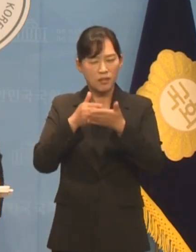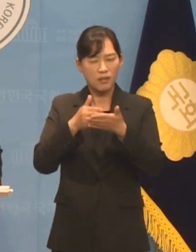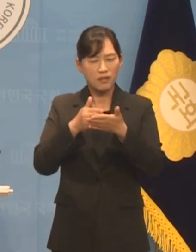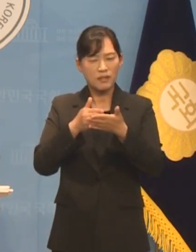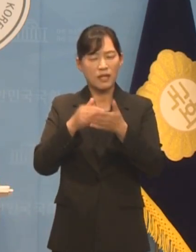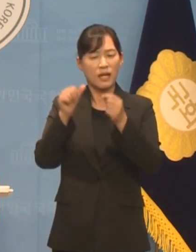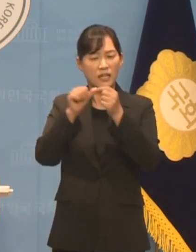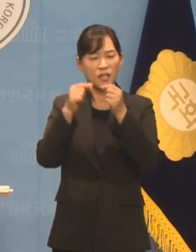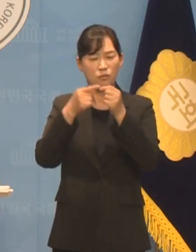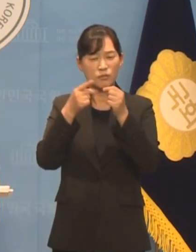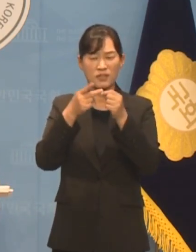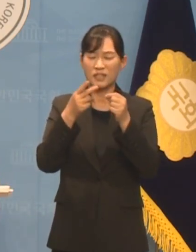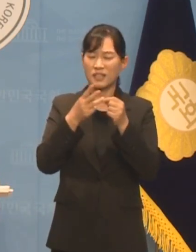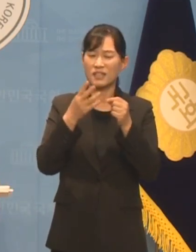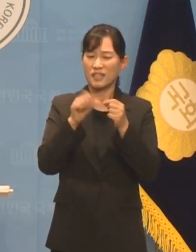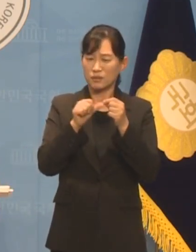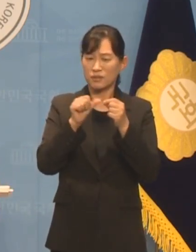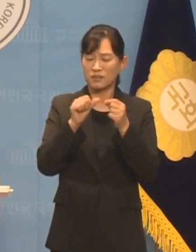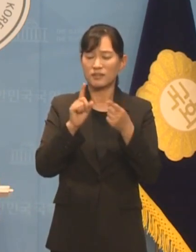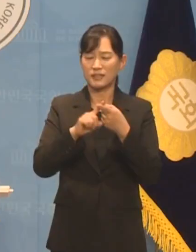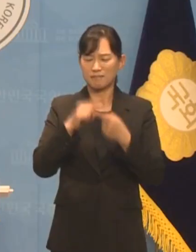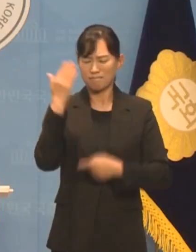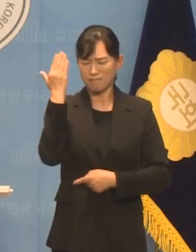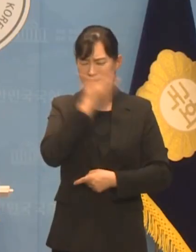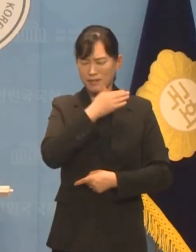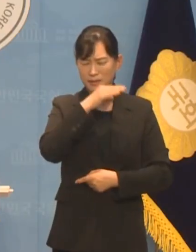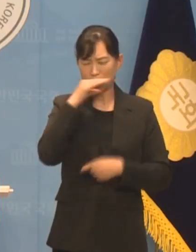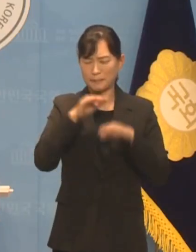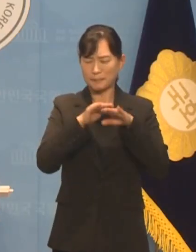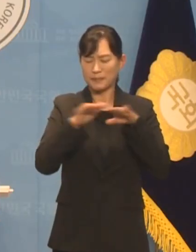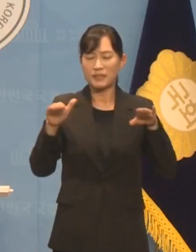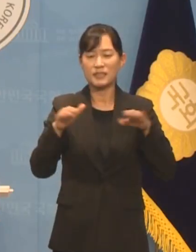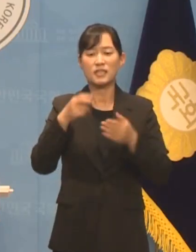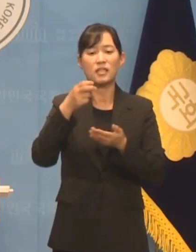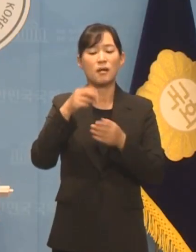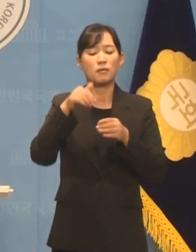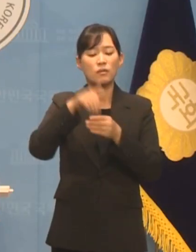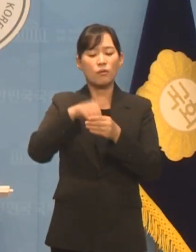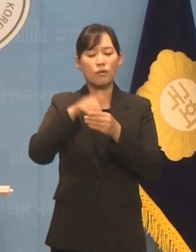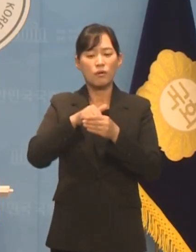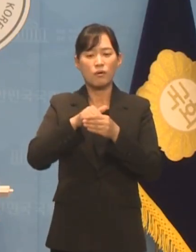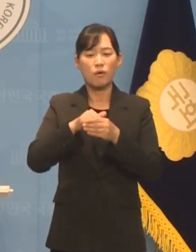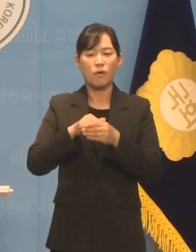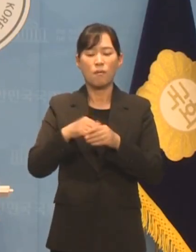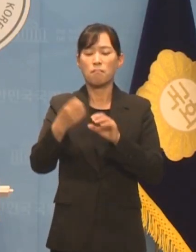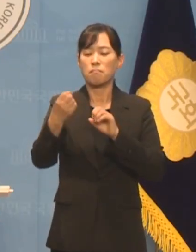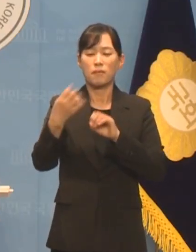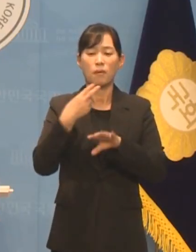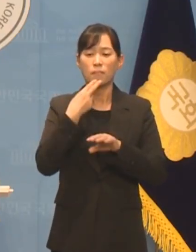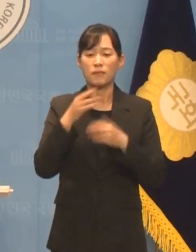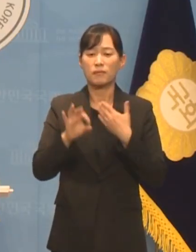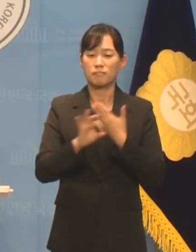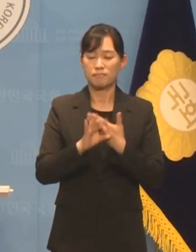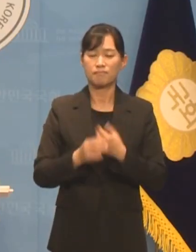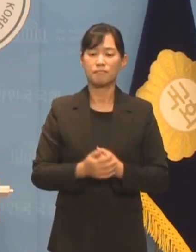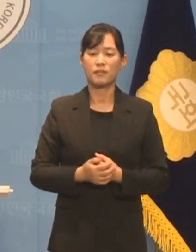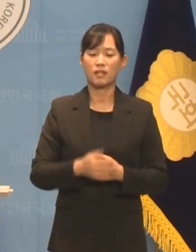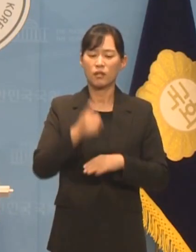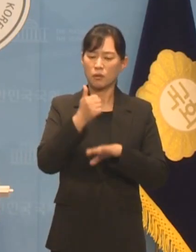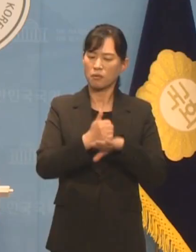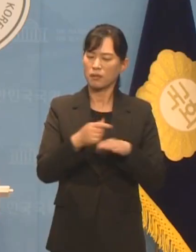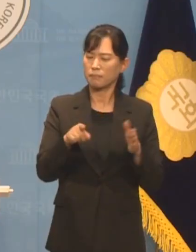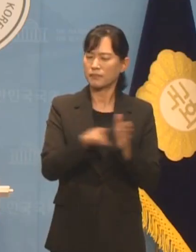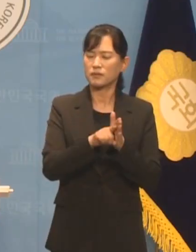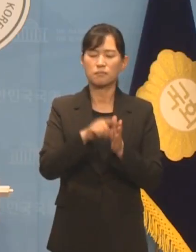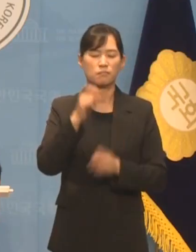5가지 아니면 비슷하게 투명하고 공정한 선거를 할 수 있는 방안을 정확히 제시하지 못한다면 저희는 결과를 승복할